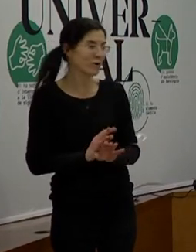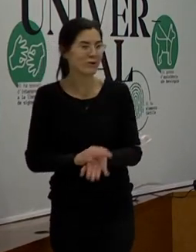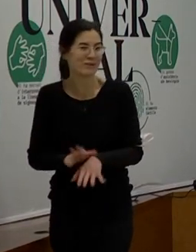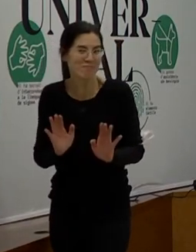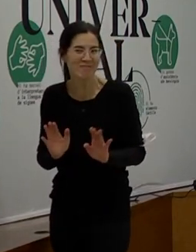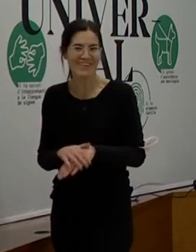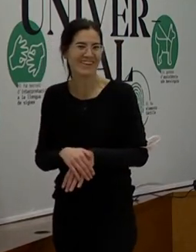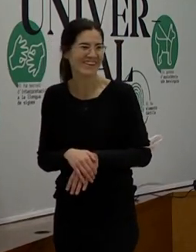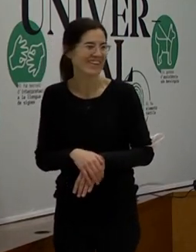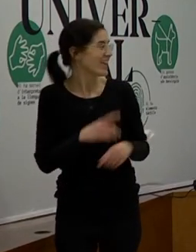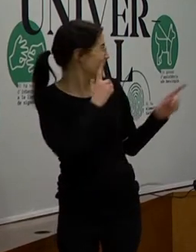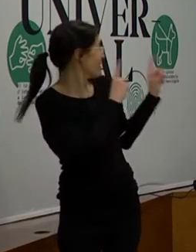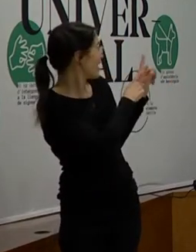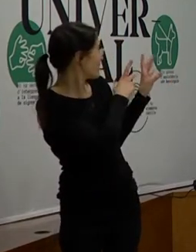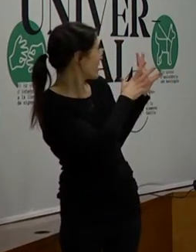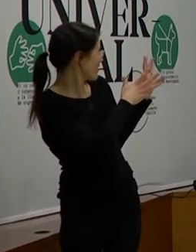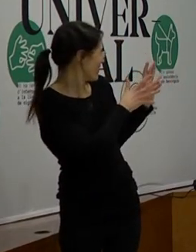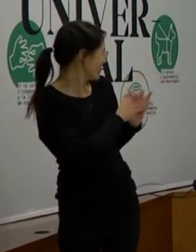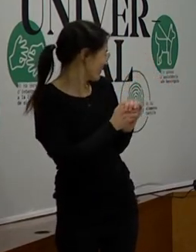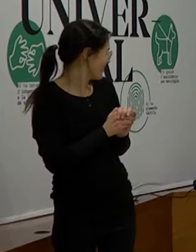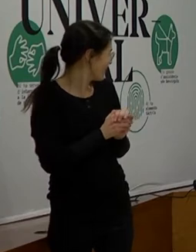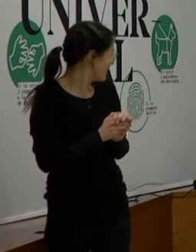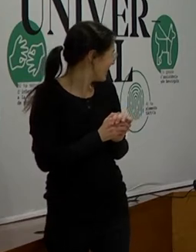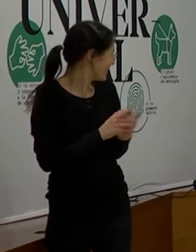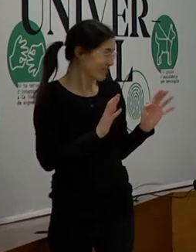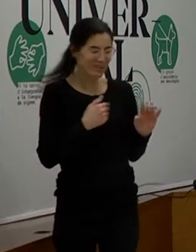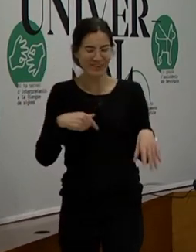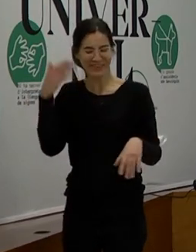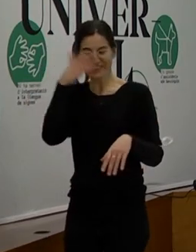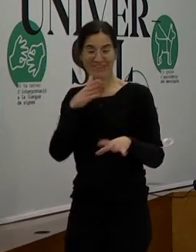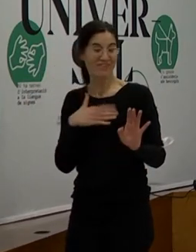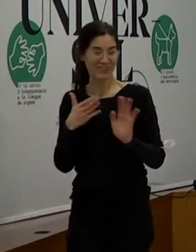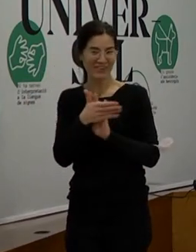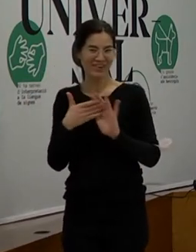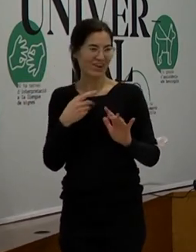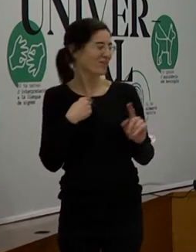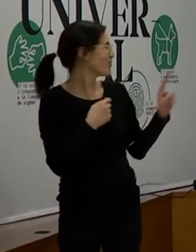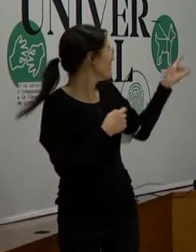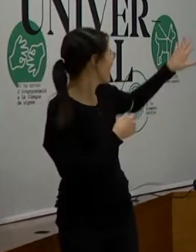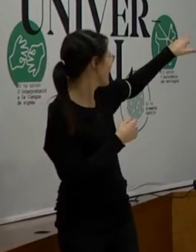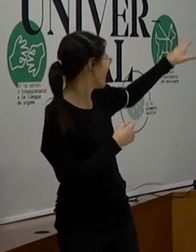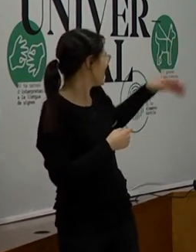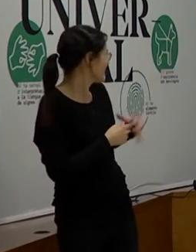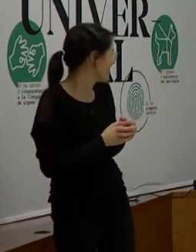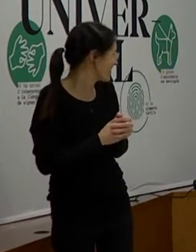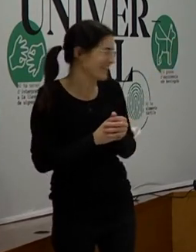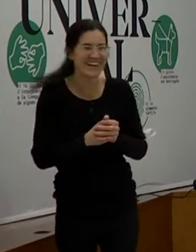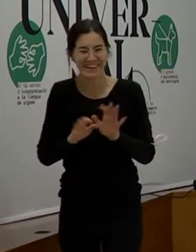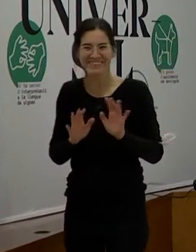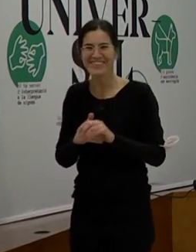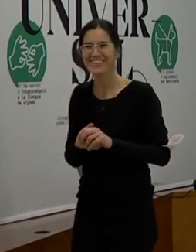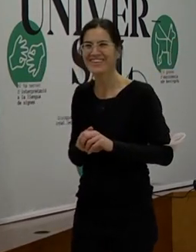vale. És que no m'havia donat compte. No m'havia donat compte. Dic, ara m'està mirant a veure.